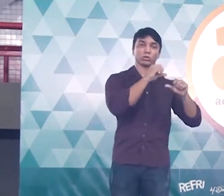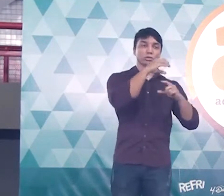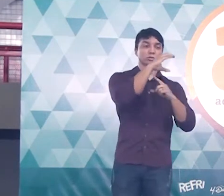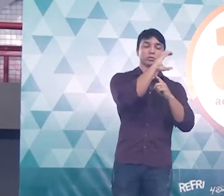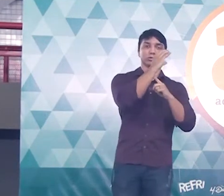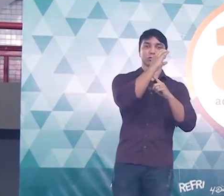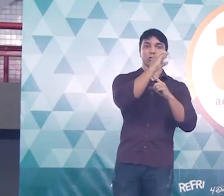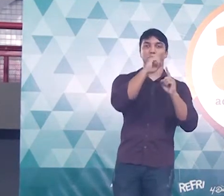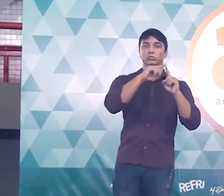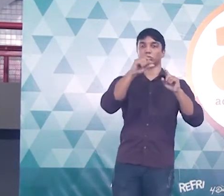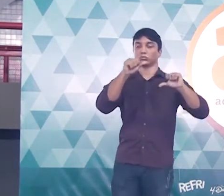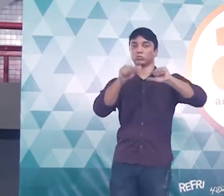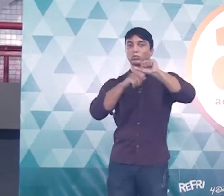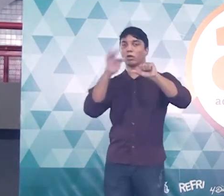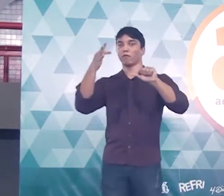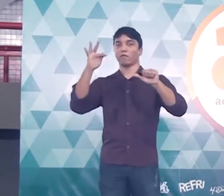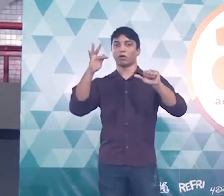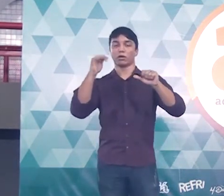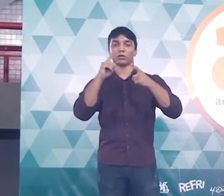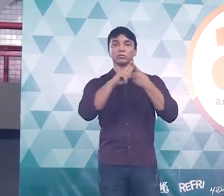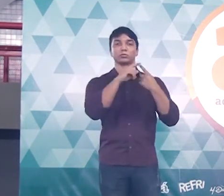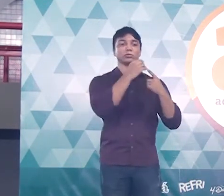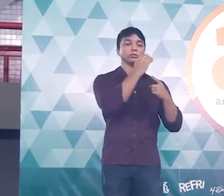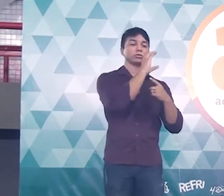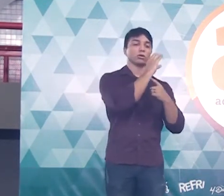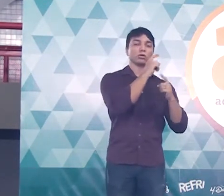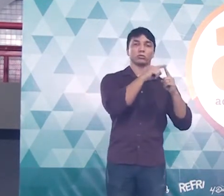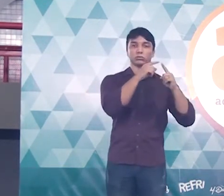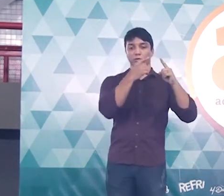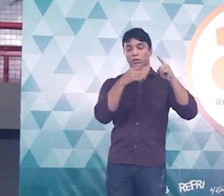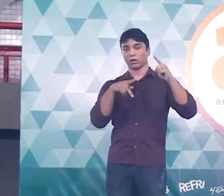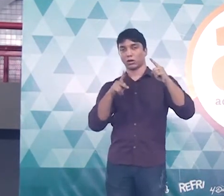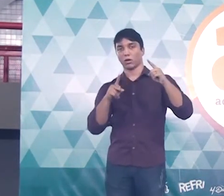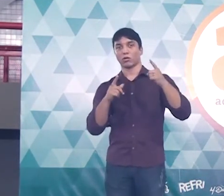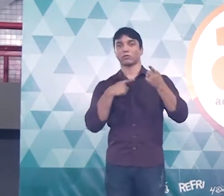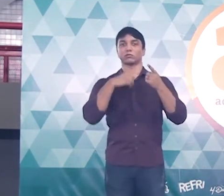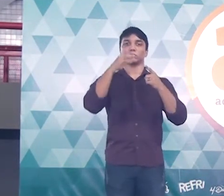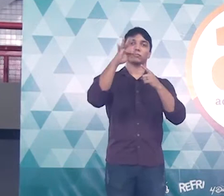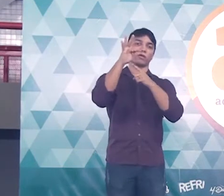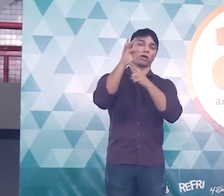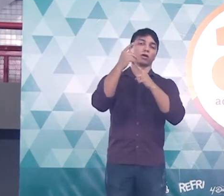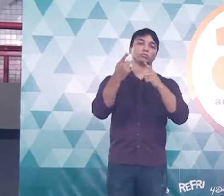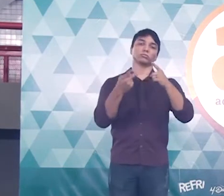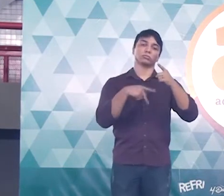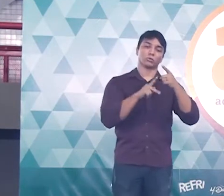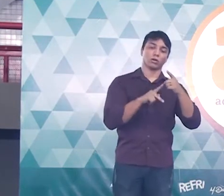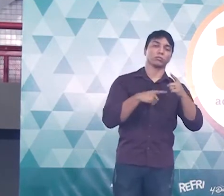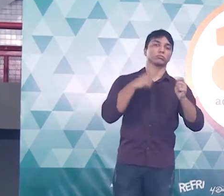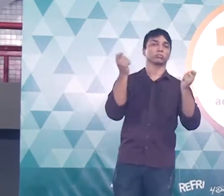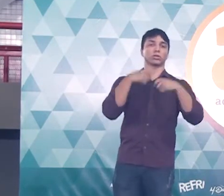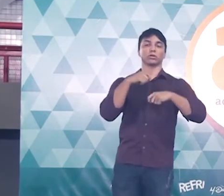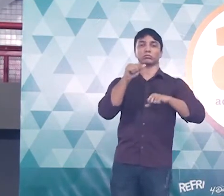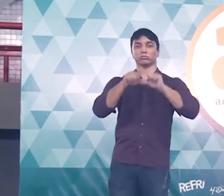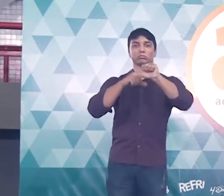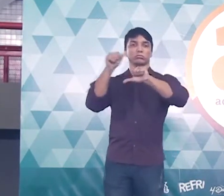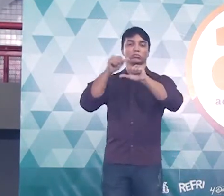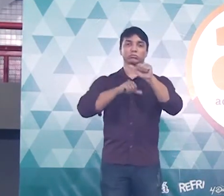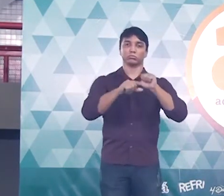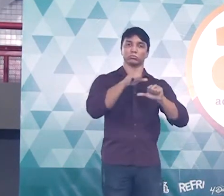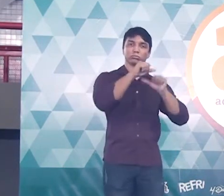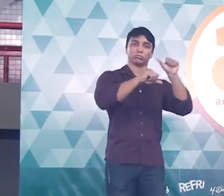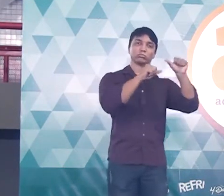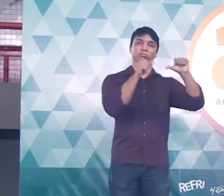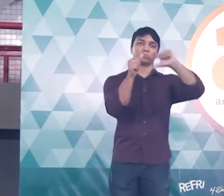Celsius para Fahrenheit, de Celsius para Kelvin, de Fahrenheit para Kelvin. Todas essas escalas, elas estão correspondidas